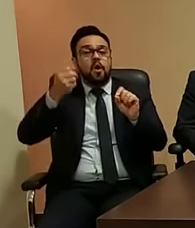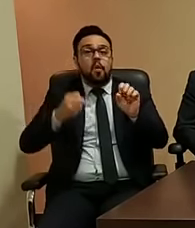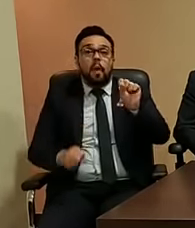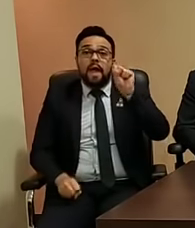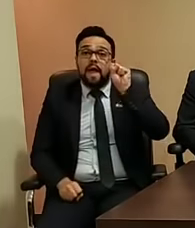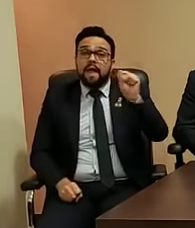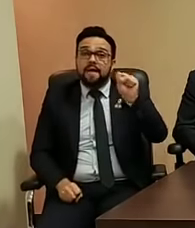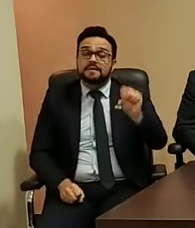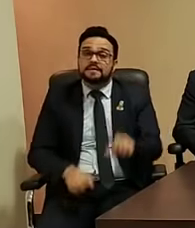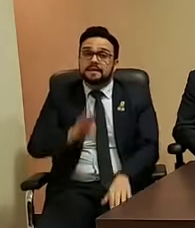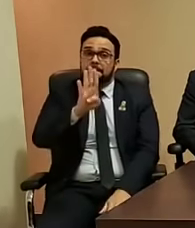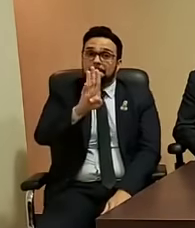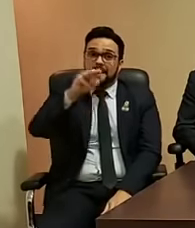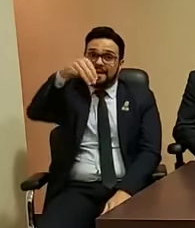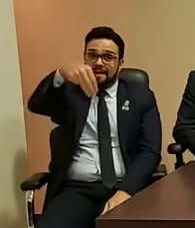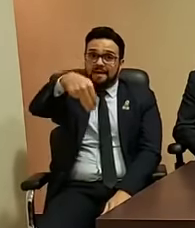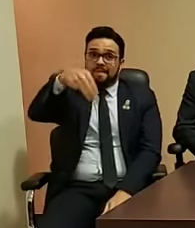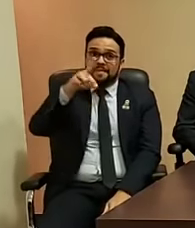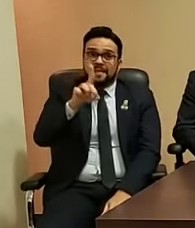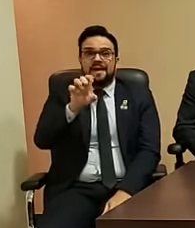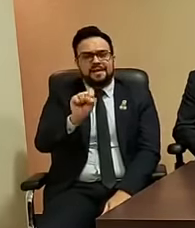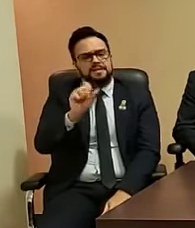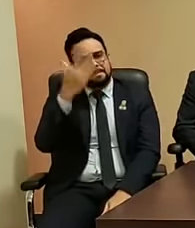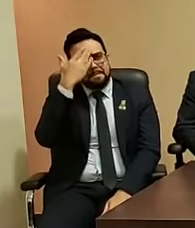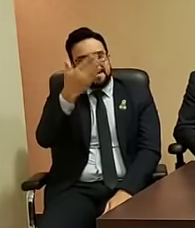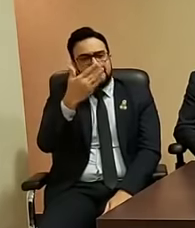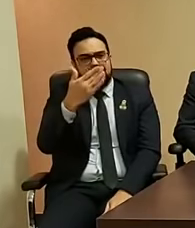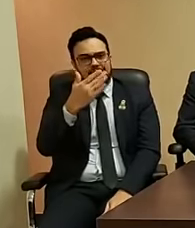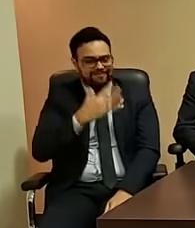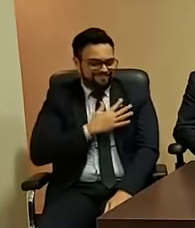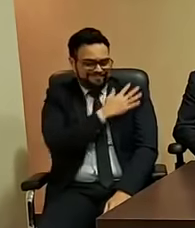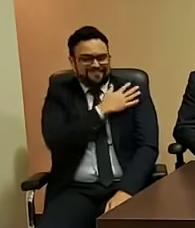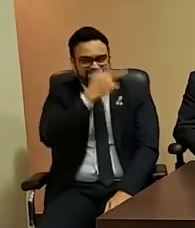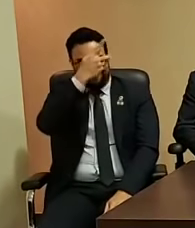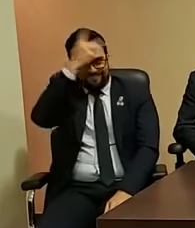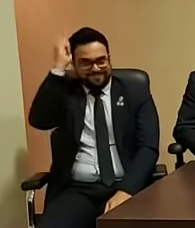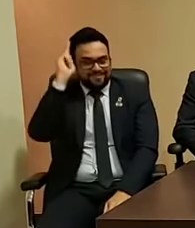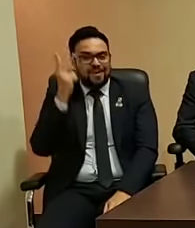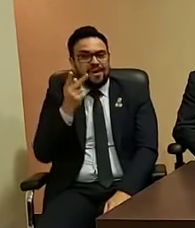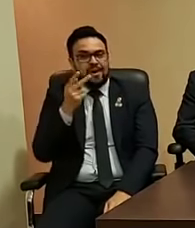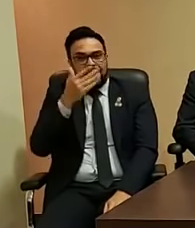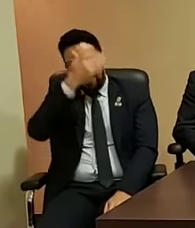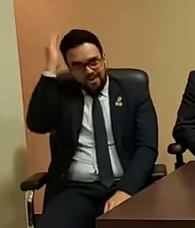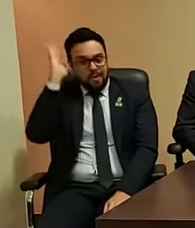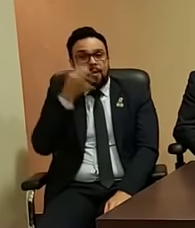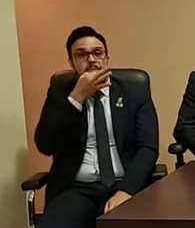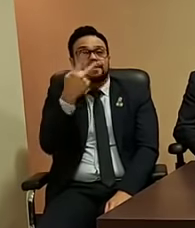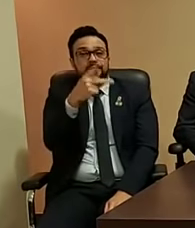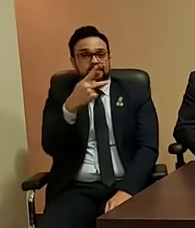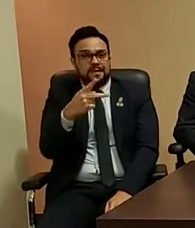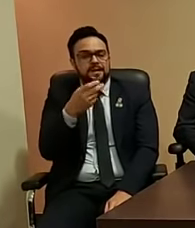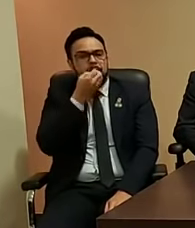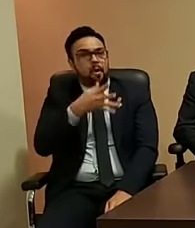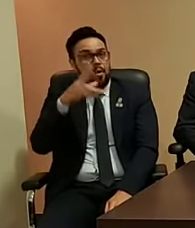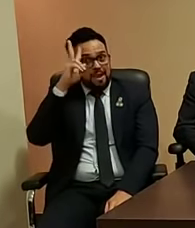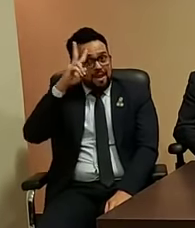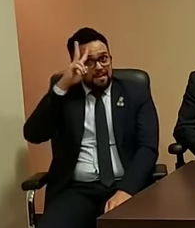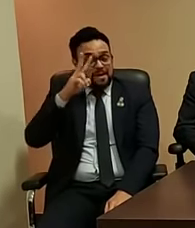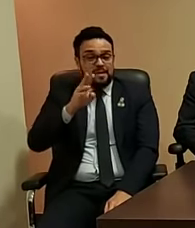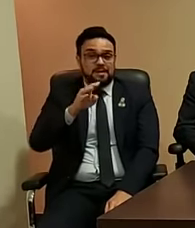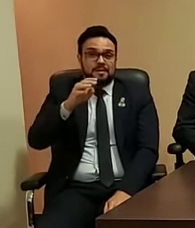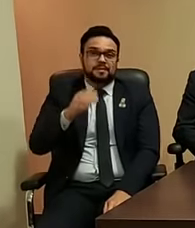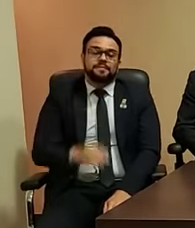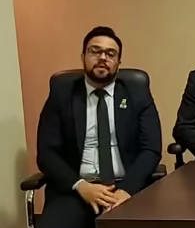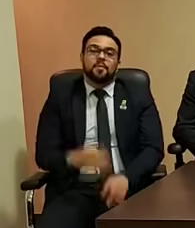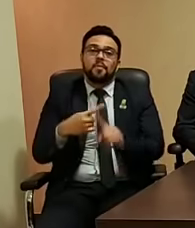Tá. Fala aí, Montezano. Isso aí é muito importante. Obrigado, general. A gente está lembrando, presidente, muito bem lembrado pelo general Heleno, que o BNDES termina